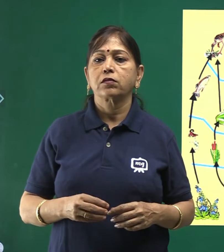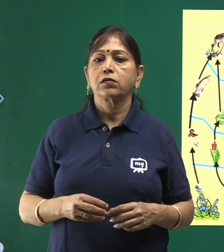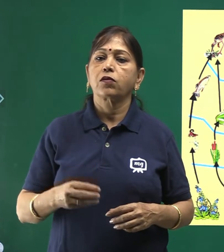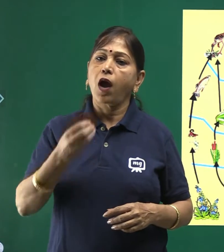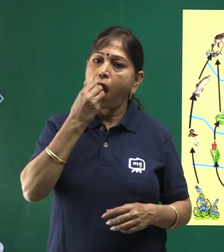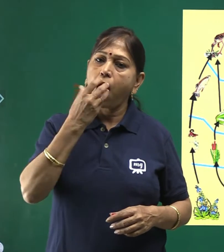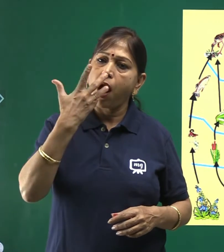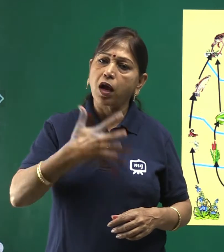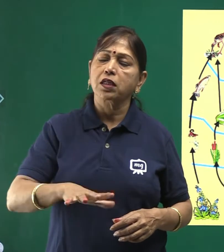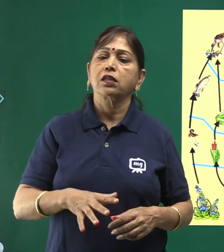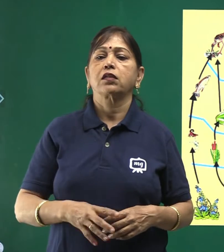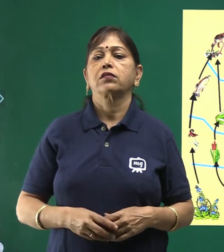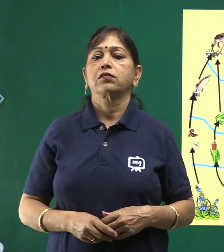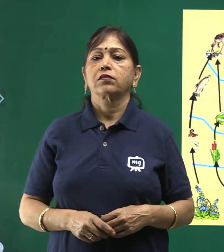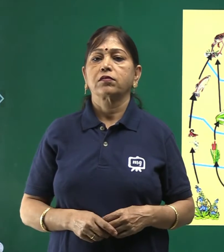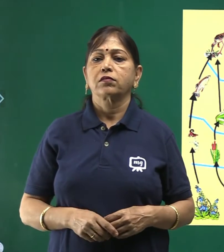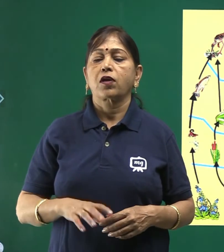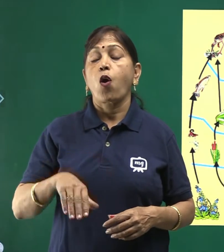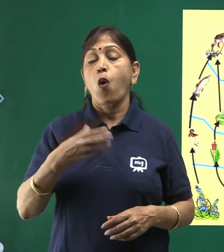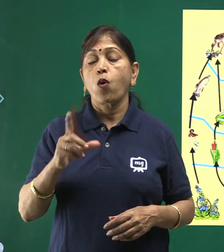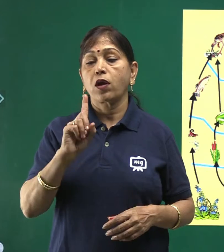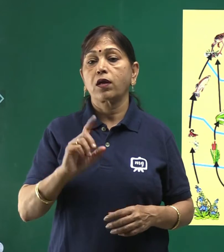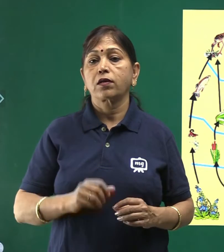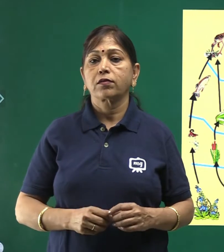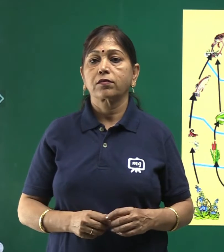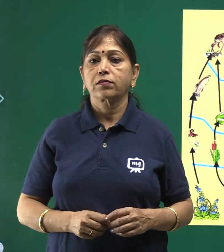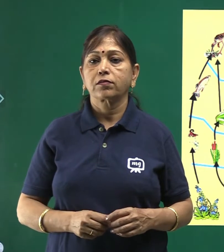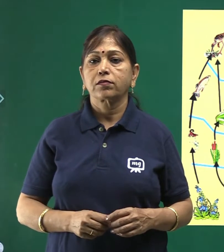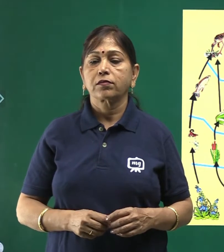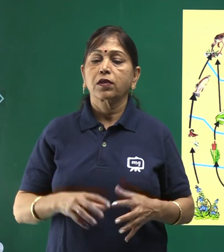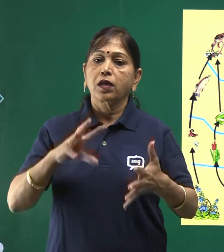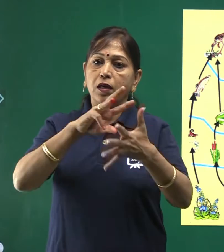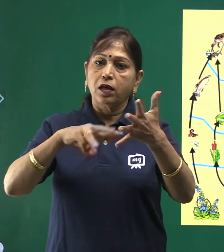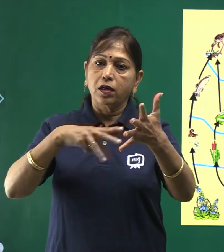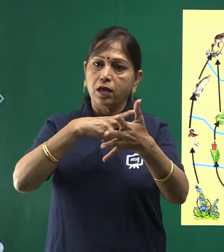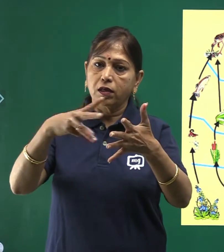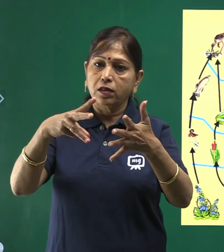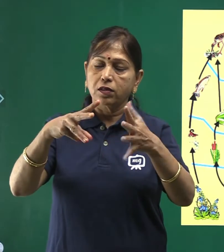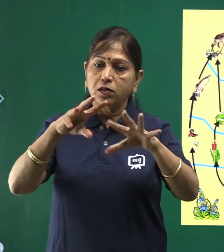आहार करते हैं और एक जाल बनाते हैं।